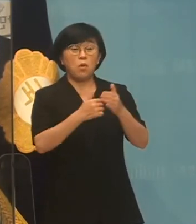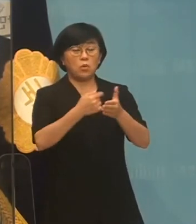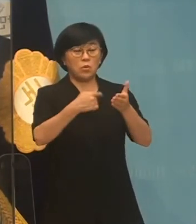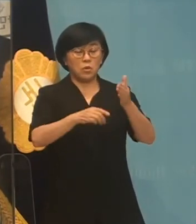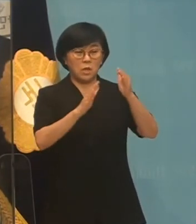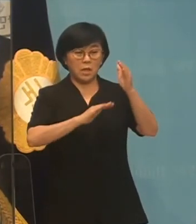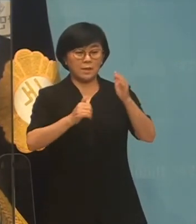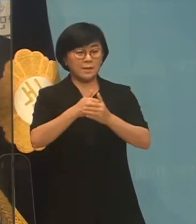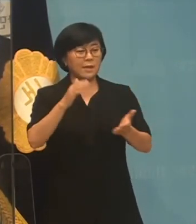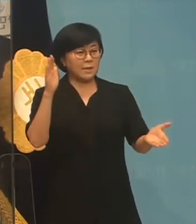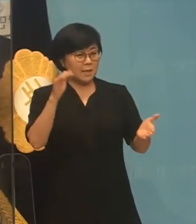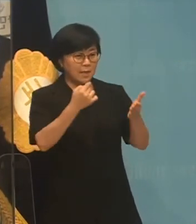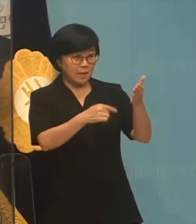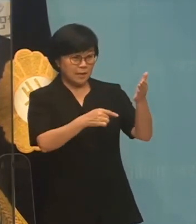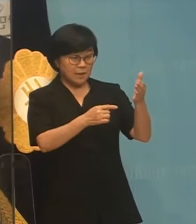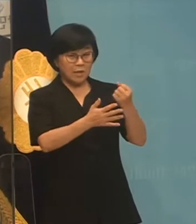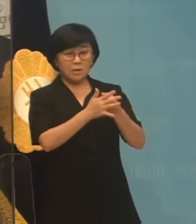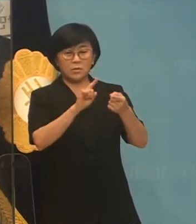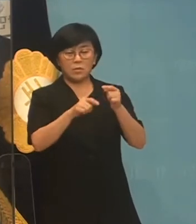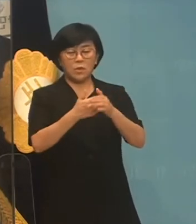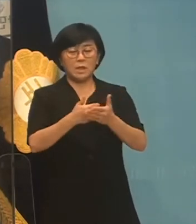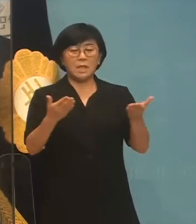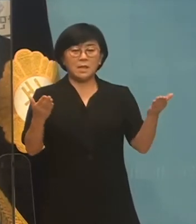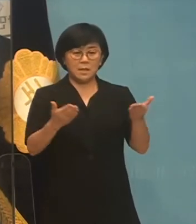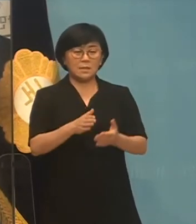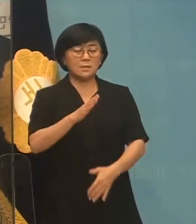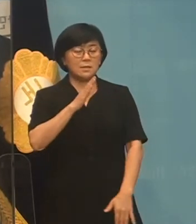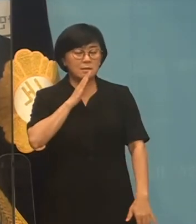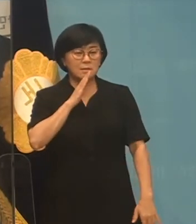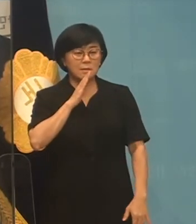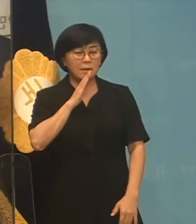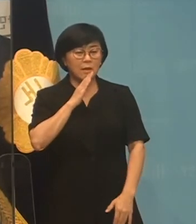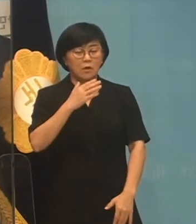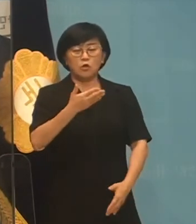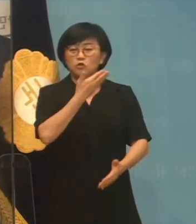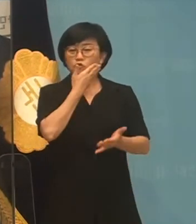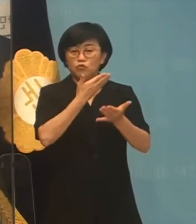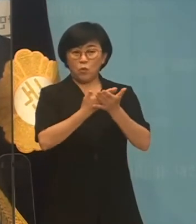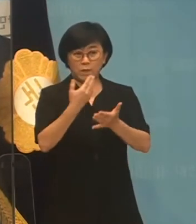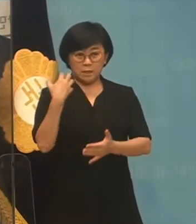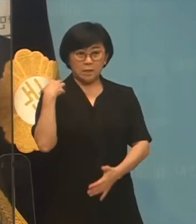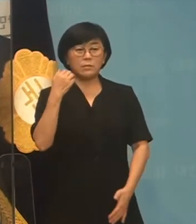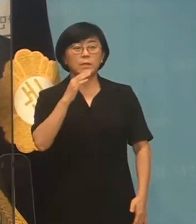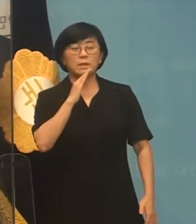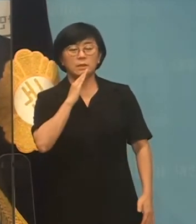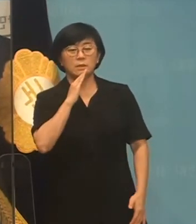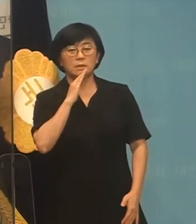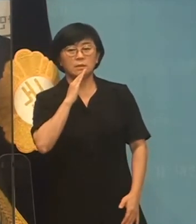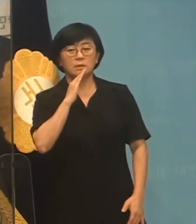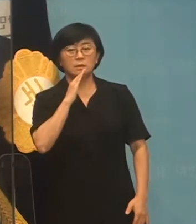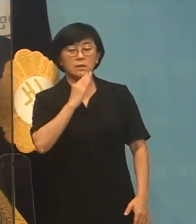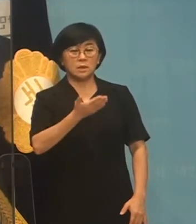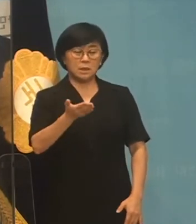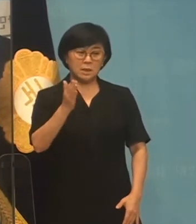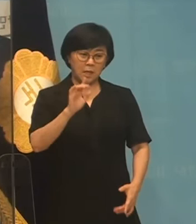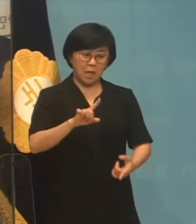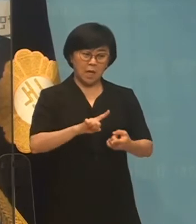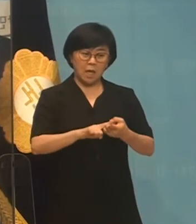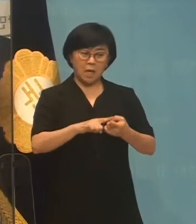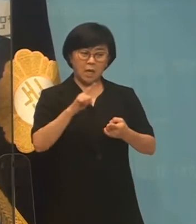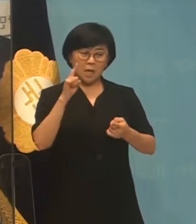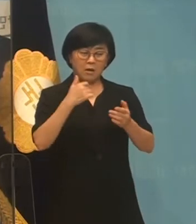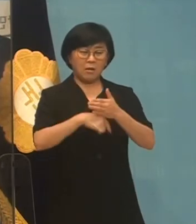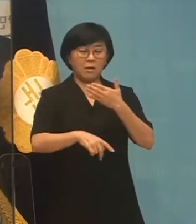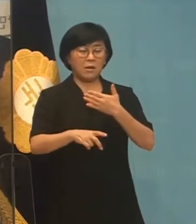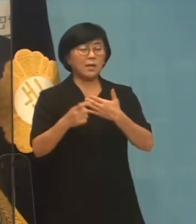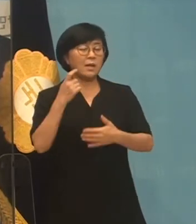교육기관에서 아이들을 가르치는 일은 어떤 직업보다 신성하고 막중한 책임이 따르는 일입니다. 부정한 논문과